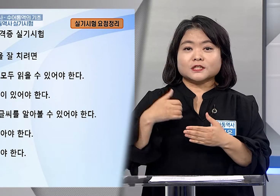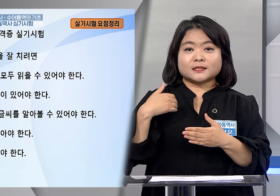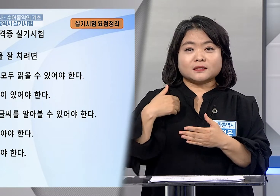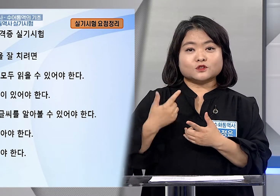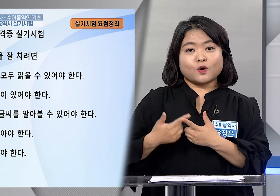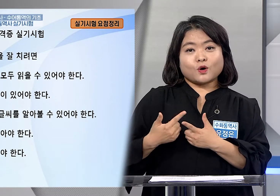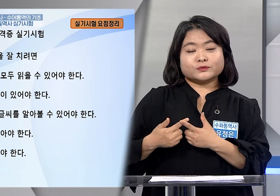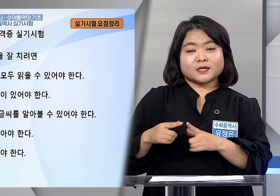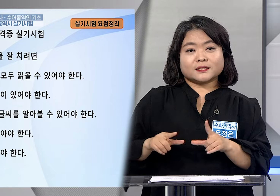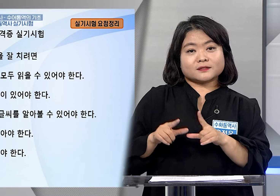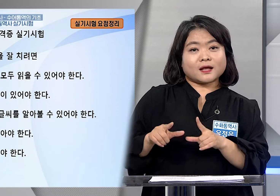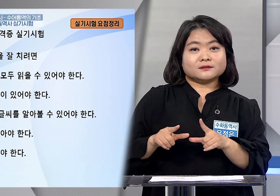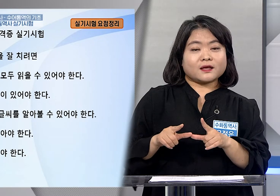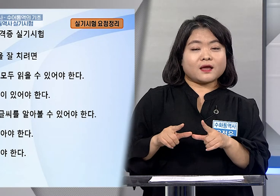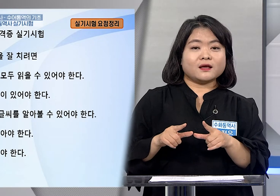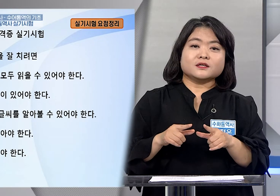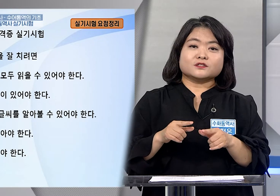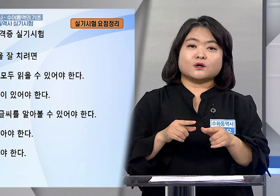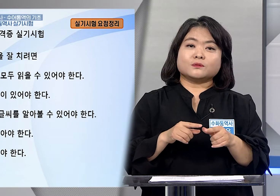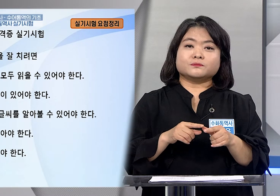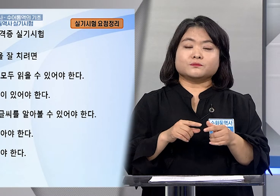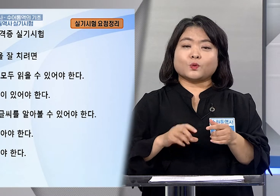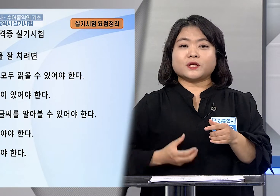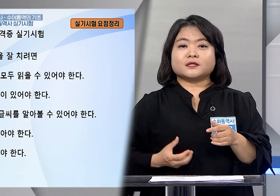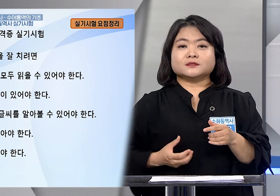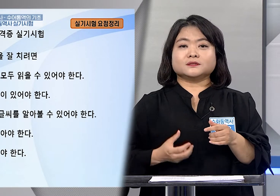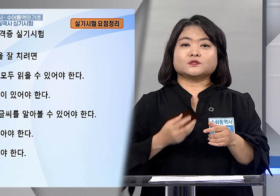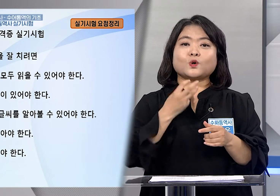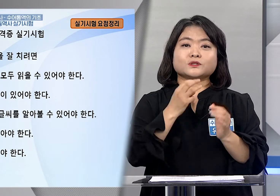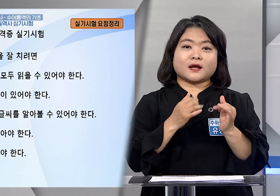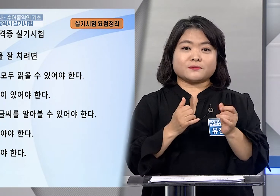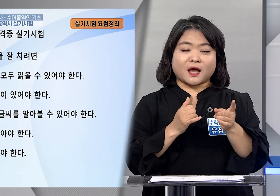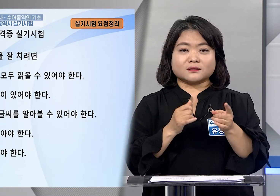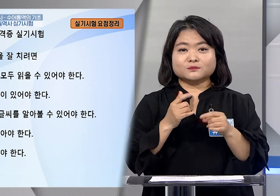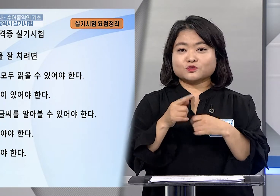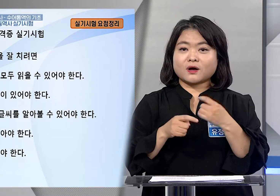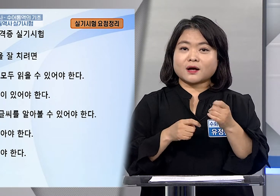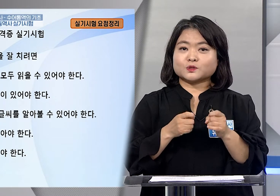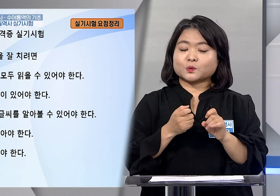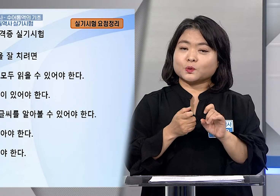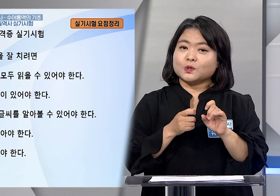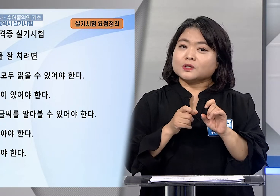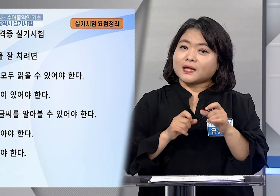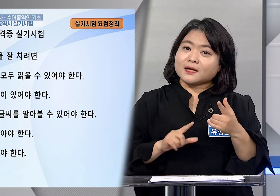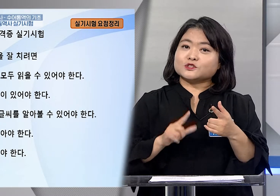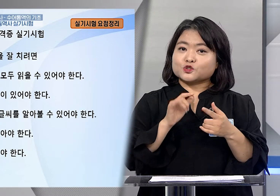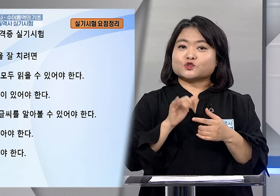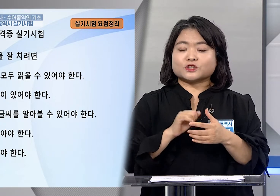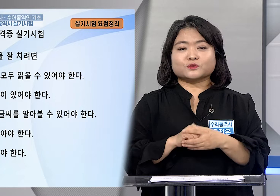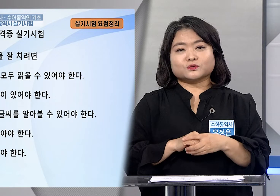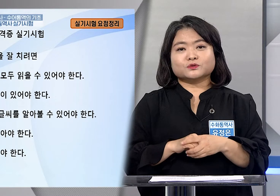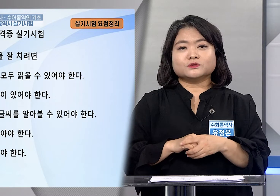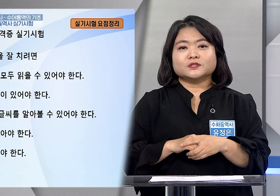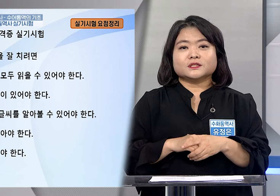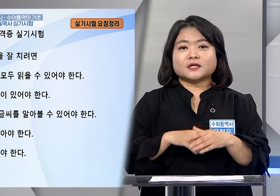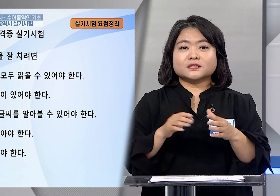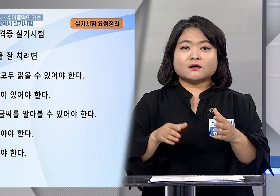나는 저 부산에서 사는데 시험 모델은 서울 사람이야. 그러면 수어가 조금 달라질 수도 있고, 네, 그런 거에